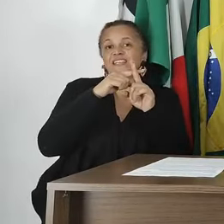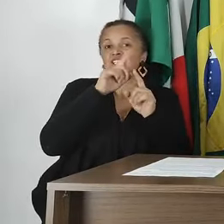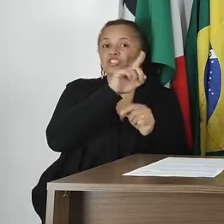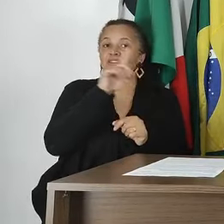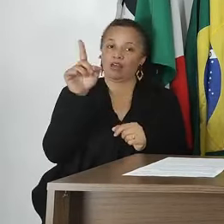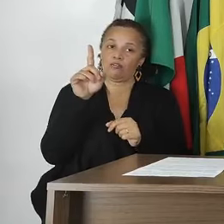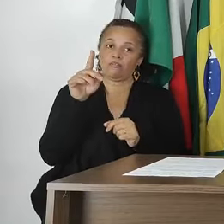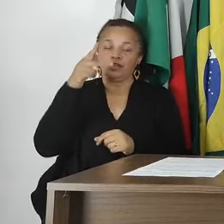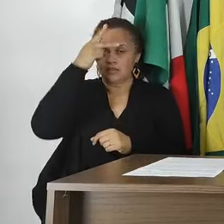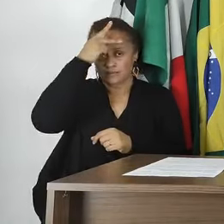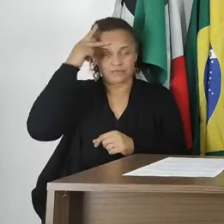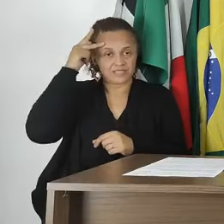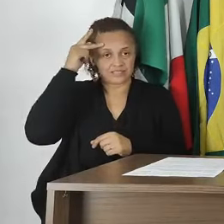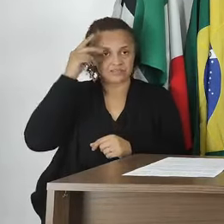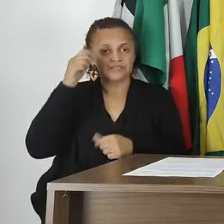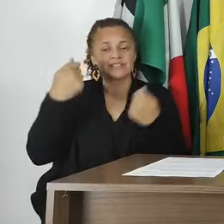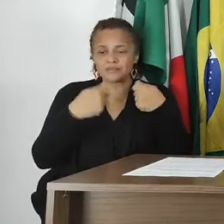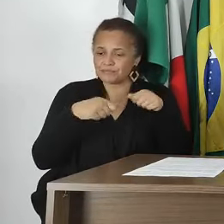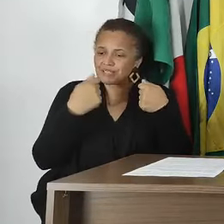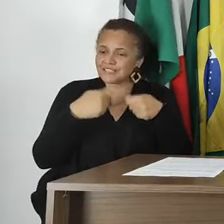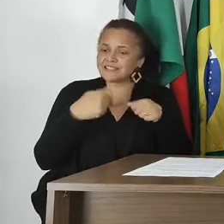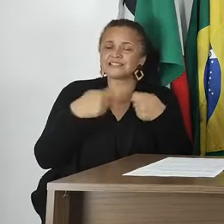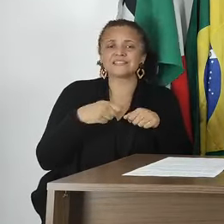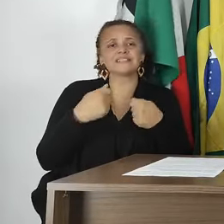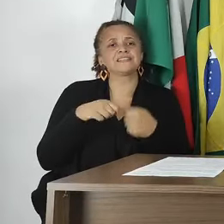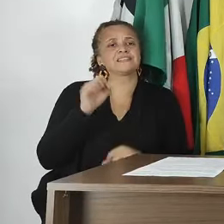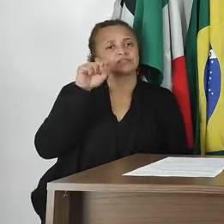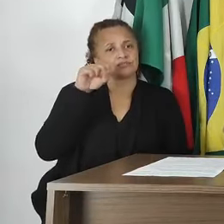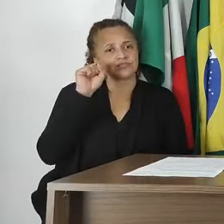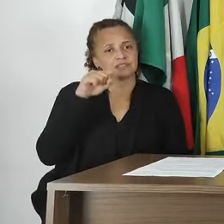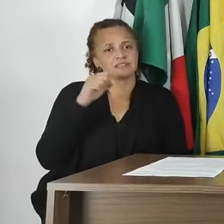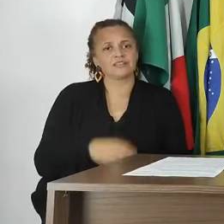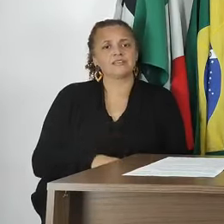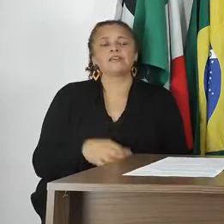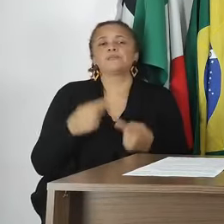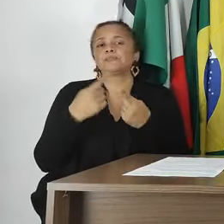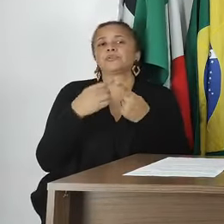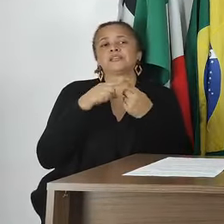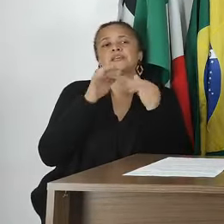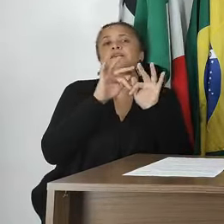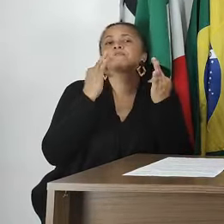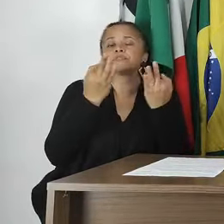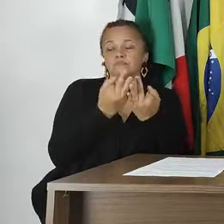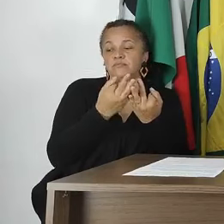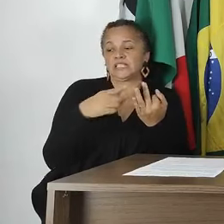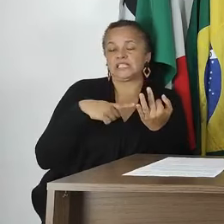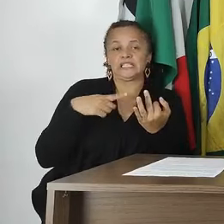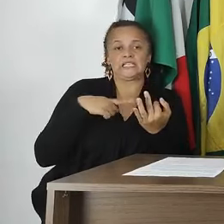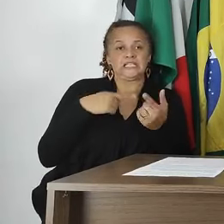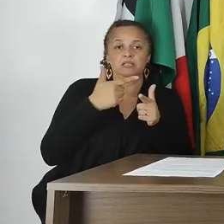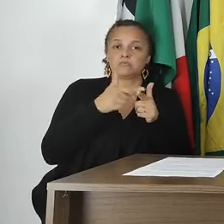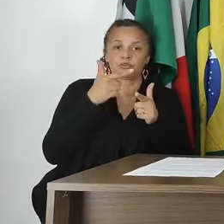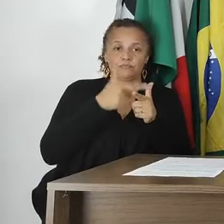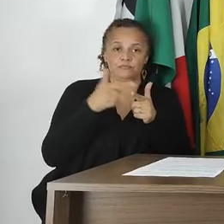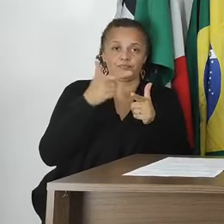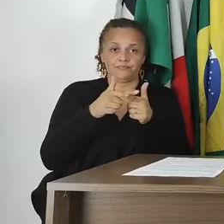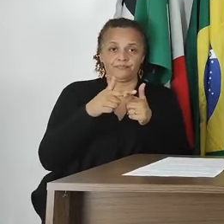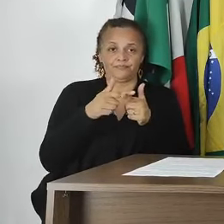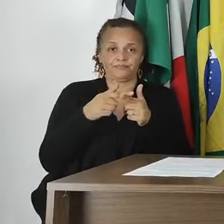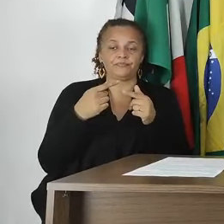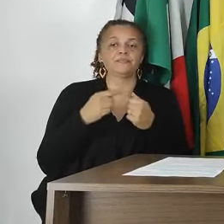precisam, estão passando por necessidades, por a família estar com problema financeiro ou o chefe da